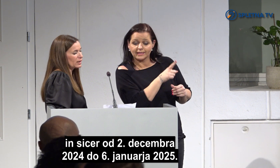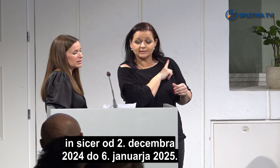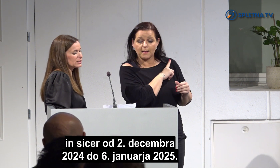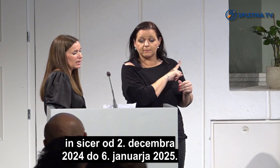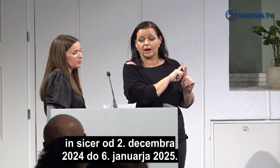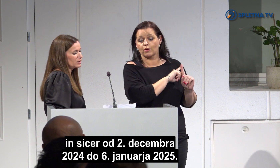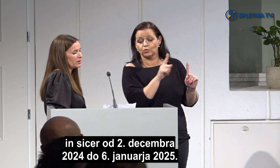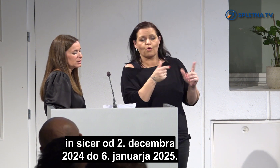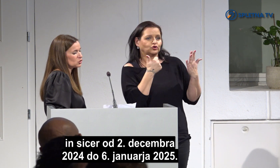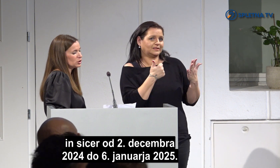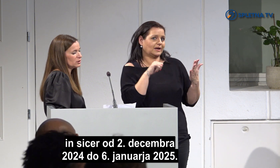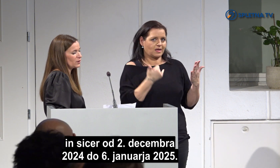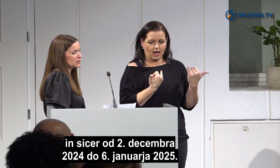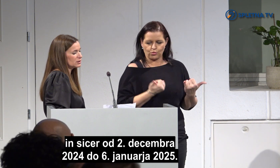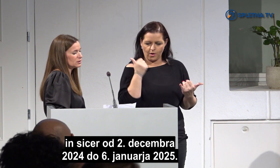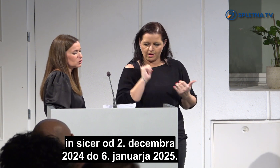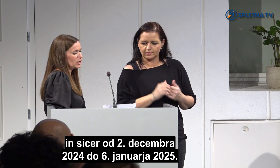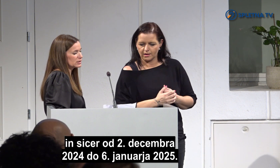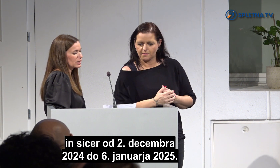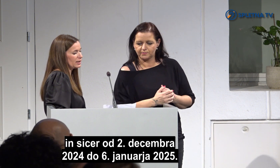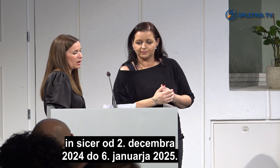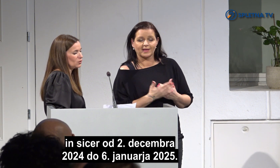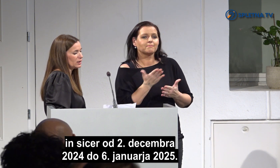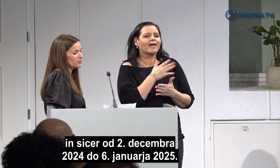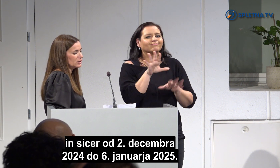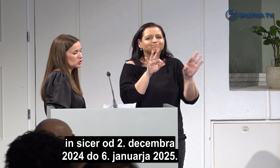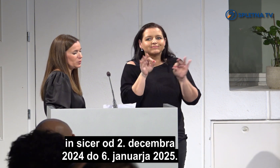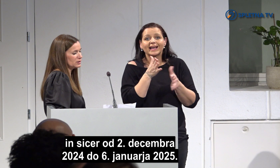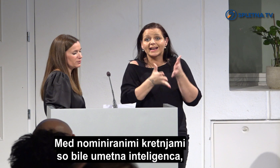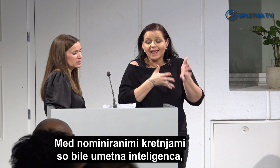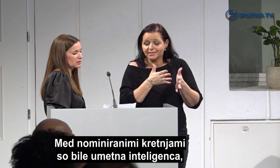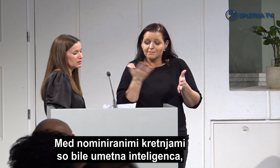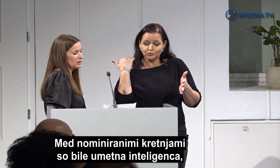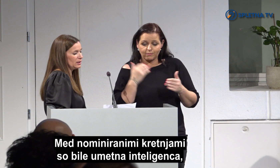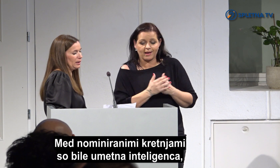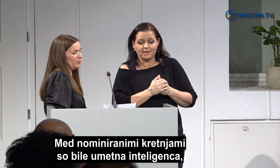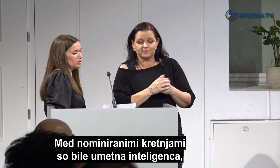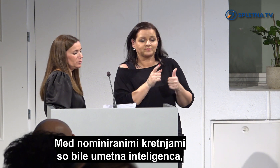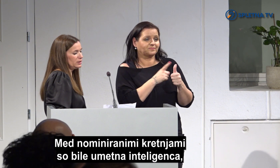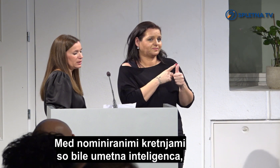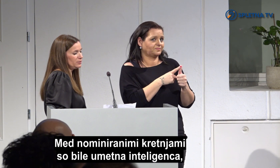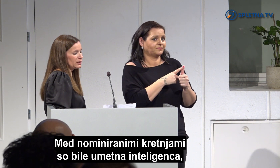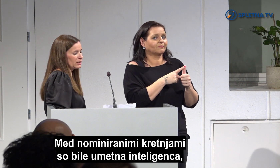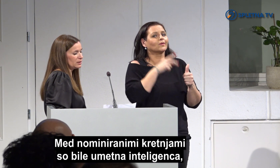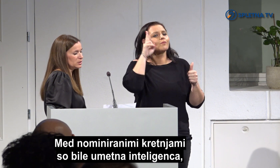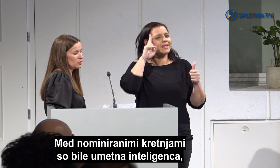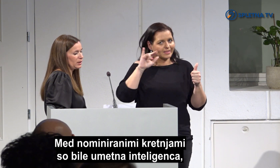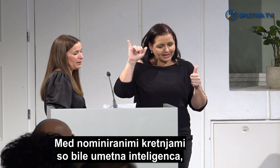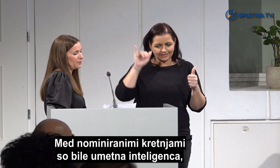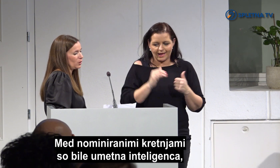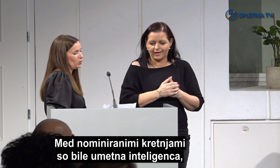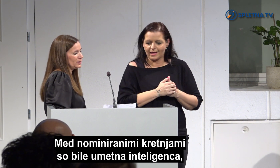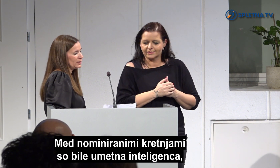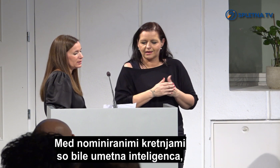od 2. decembra 2024 do 6. januarja 2025. Med nominiranimi kretnjami so